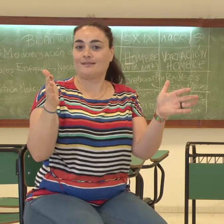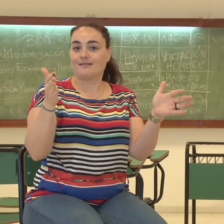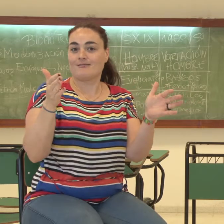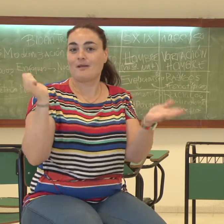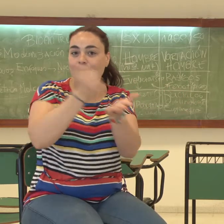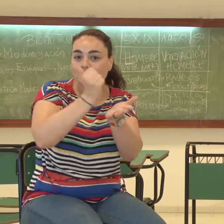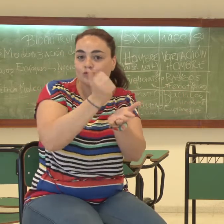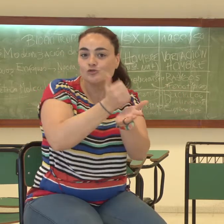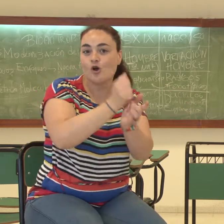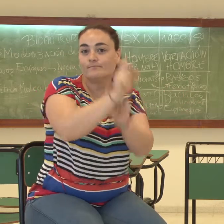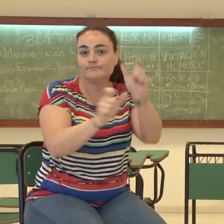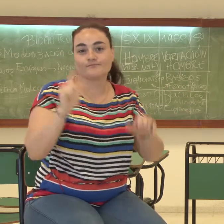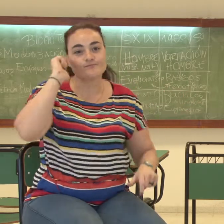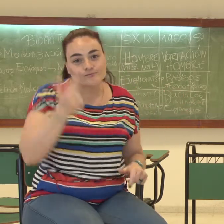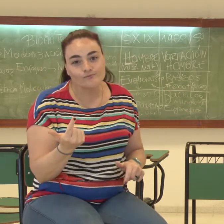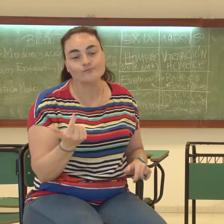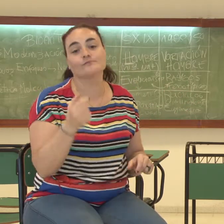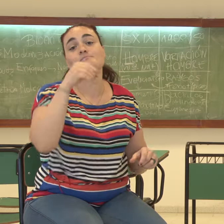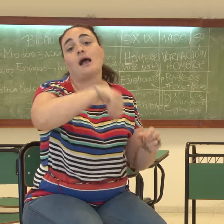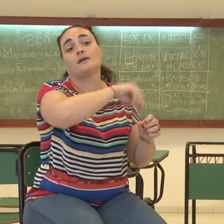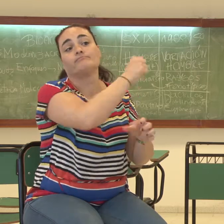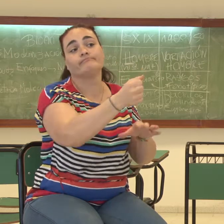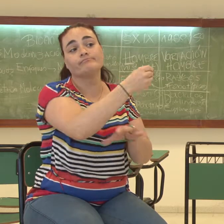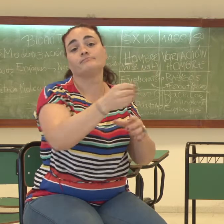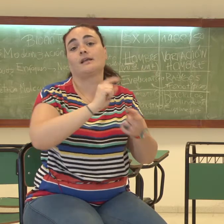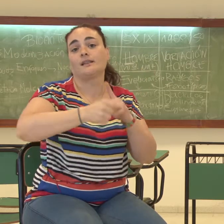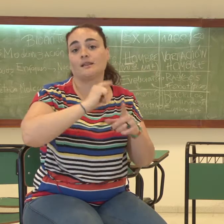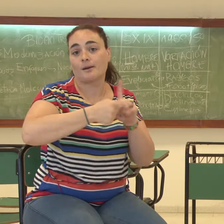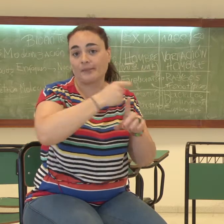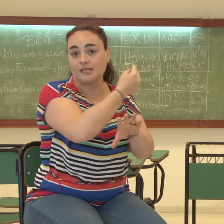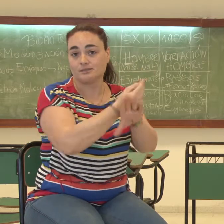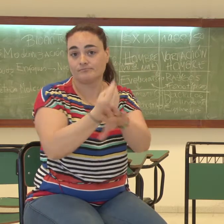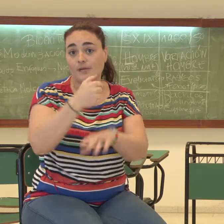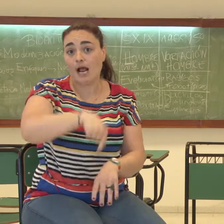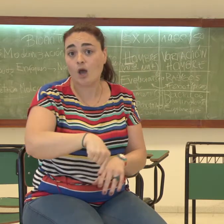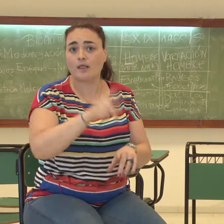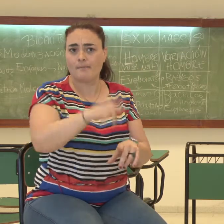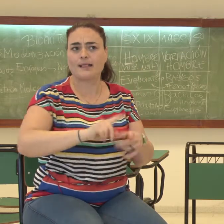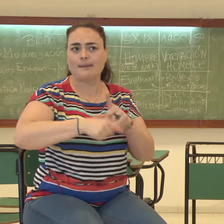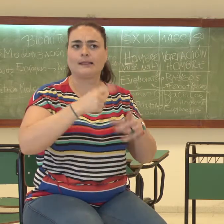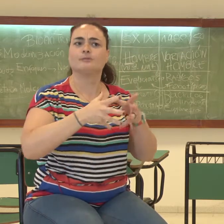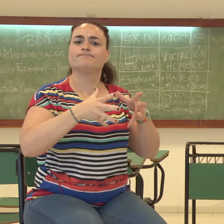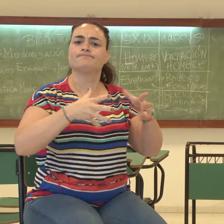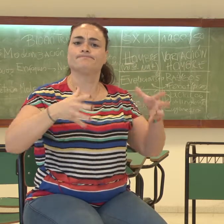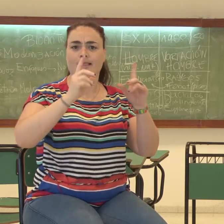se firmó y creó una apertura para que las personas sordas pudieran contar con intérpretes en las